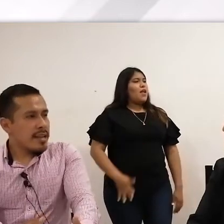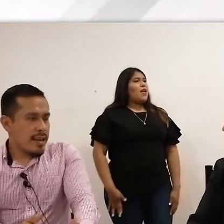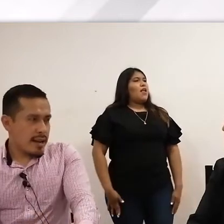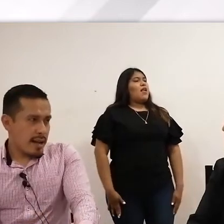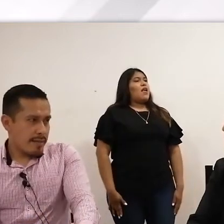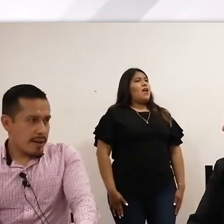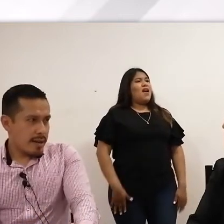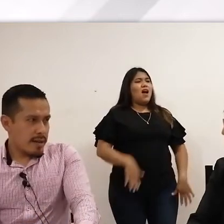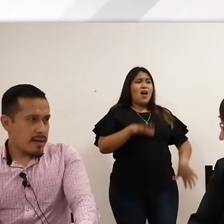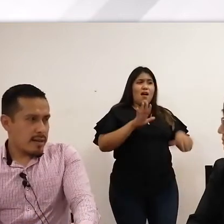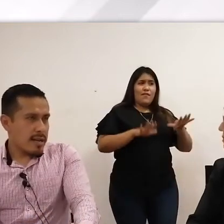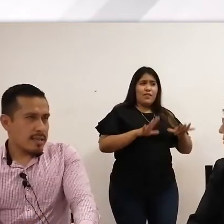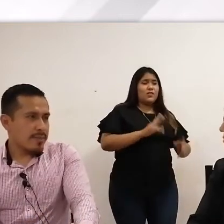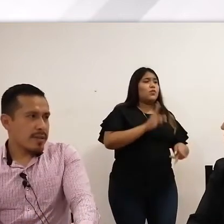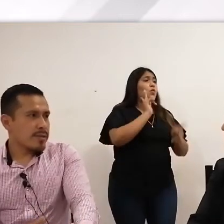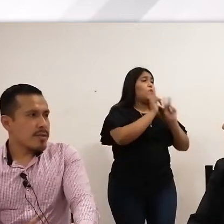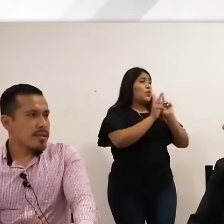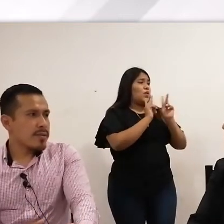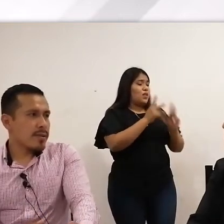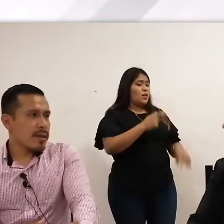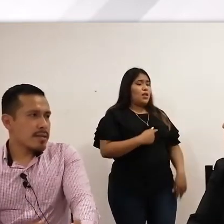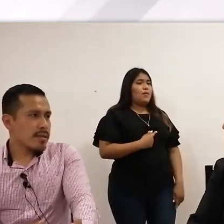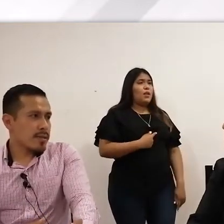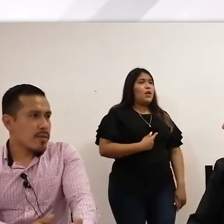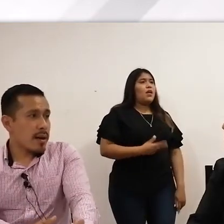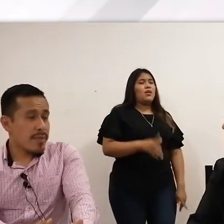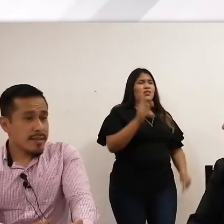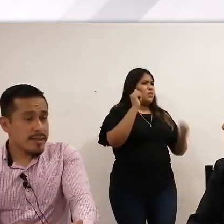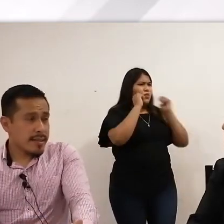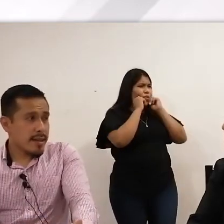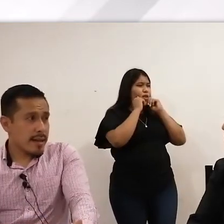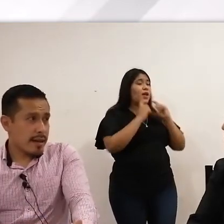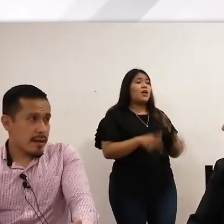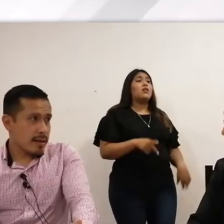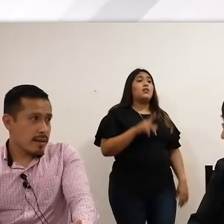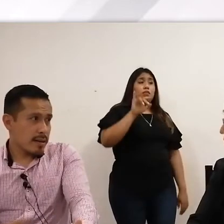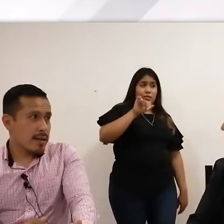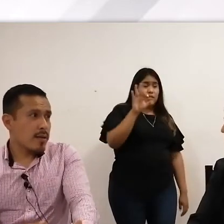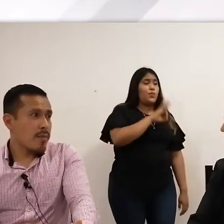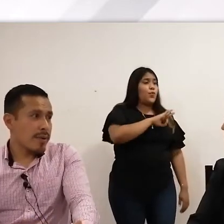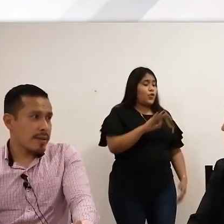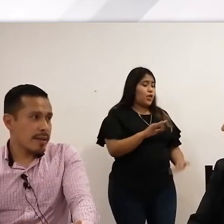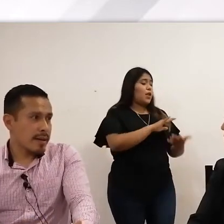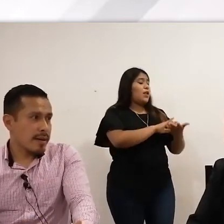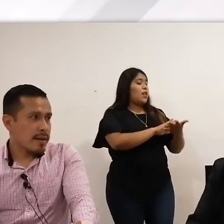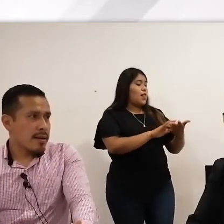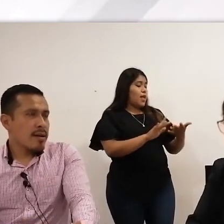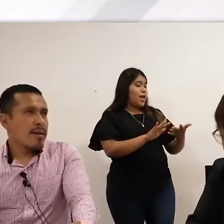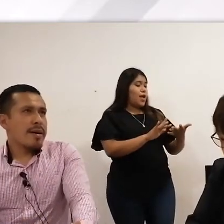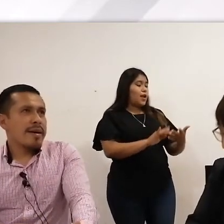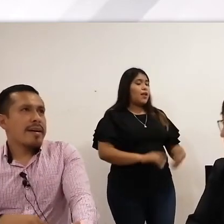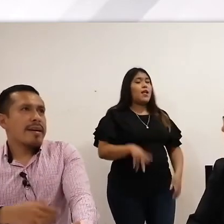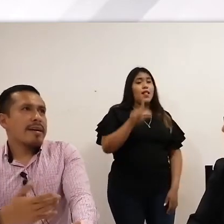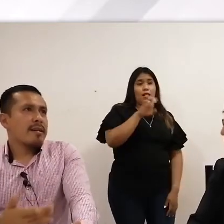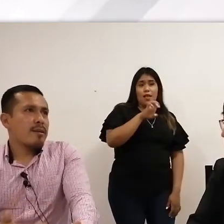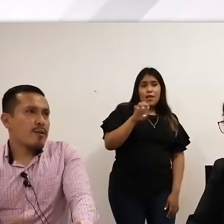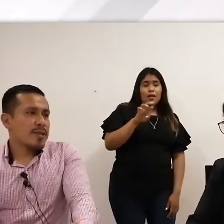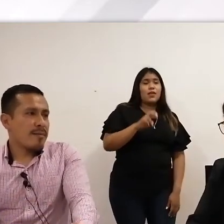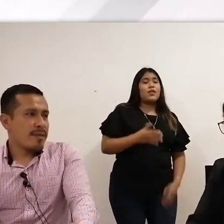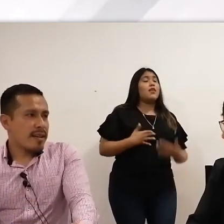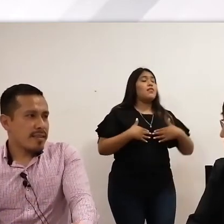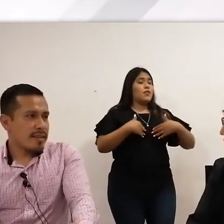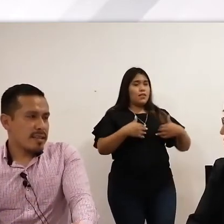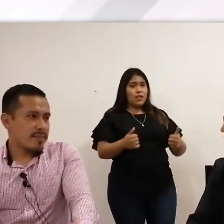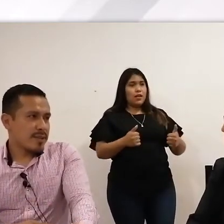sin tener el habla, las personas sordas son capaces de leer y de comprender.